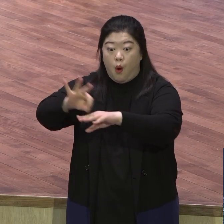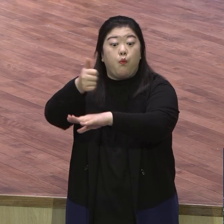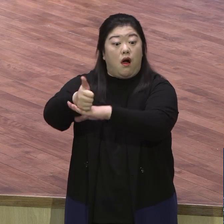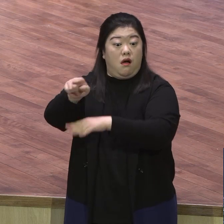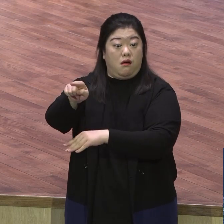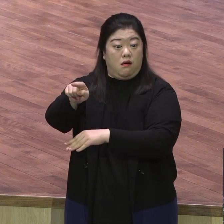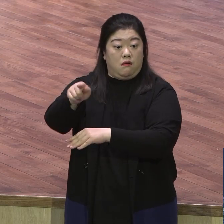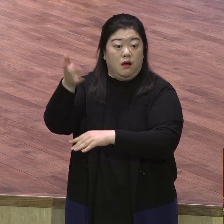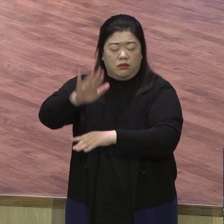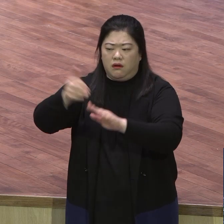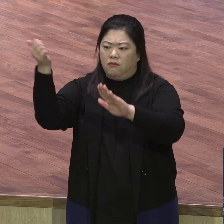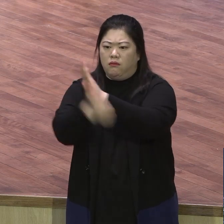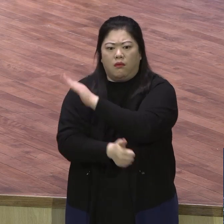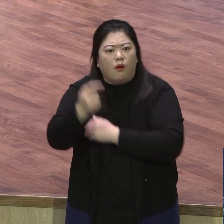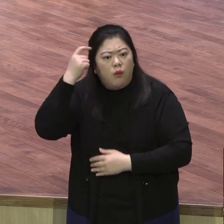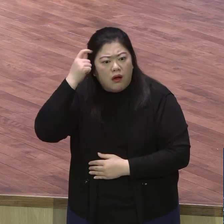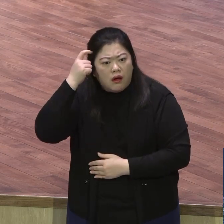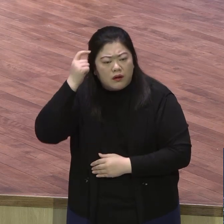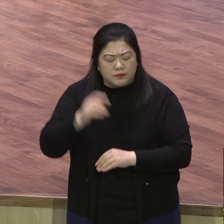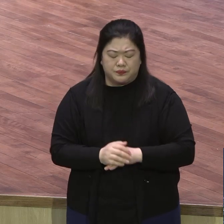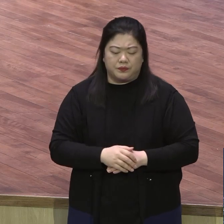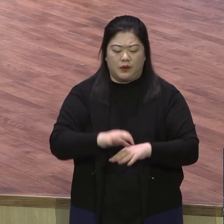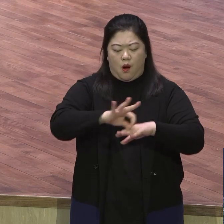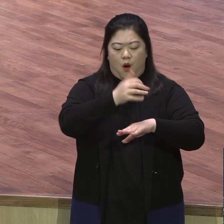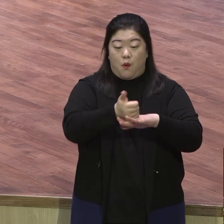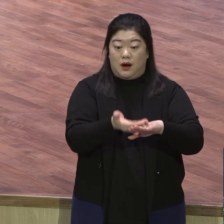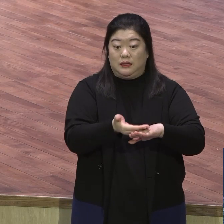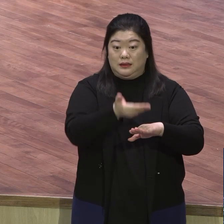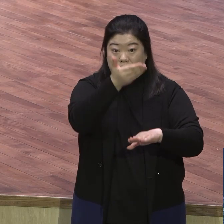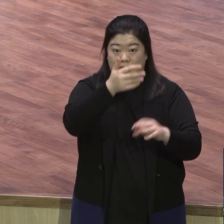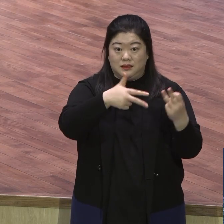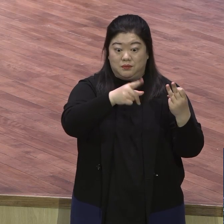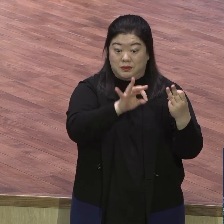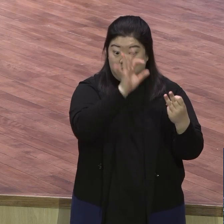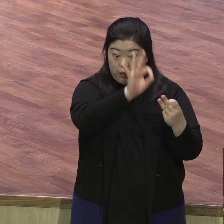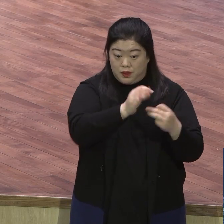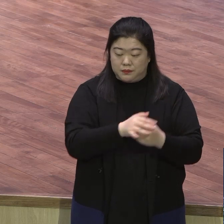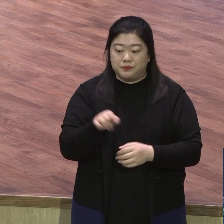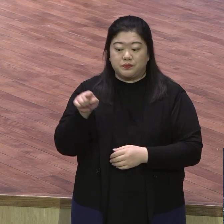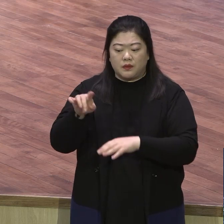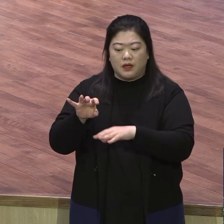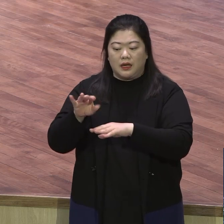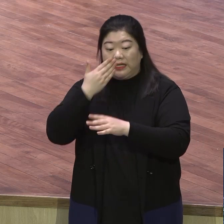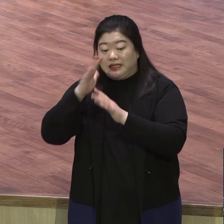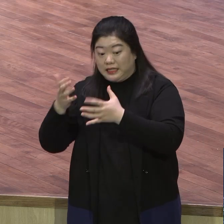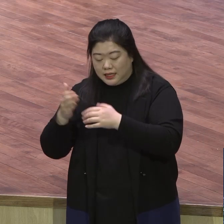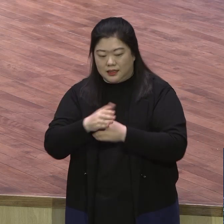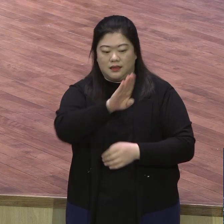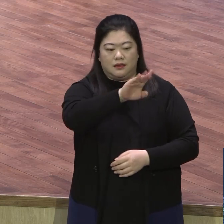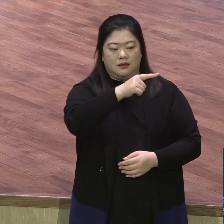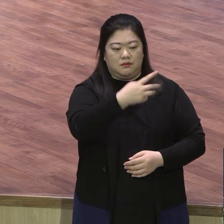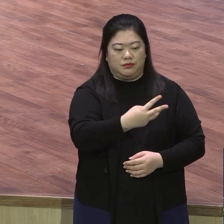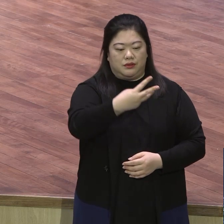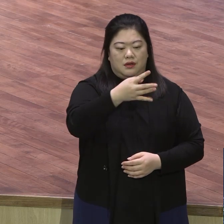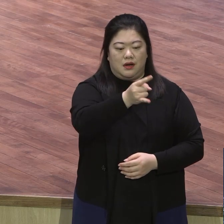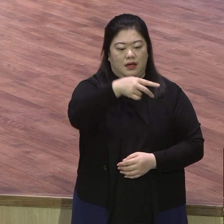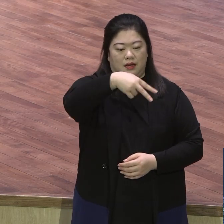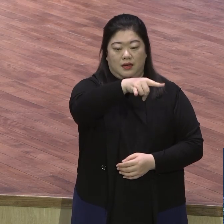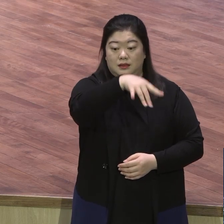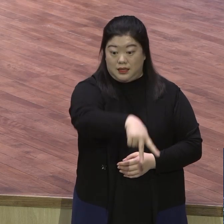사멸상 13장에 사멸상 보면 사울왕이 블레셋과 전쟁을 지금 앞두고 있었어요. 당시 이스라엘과